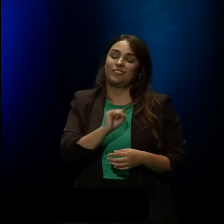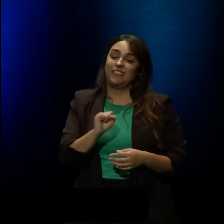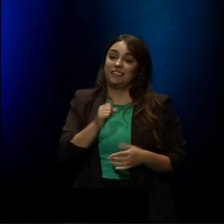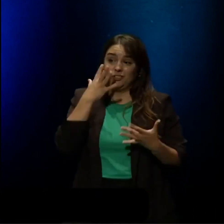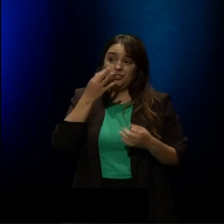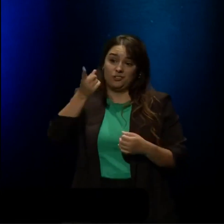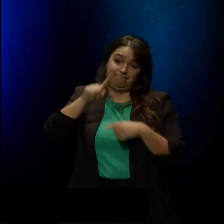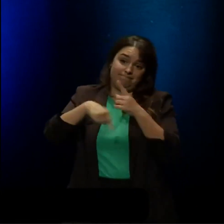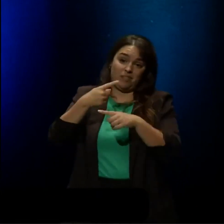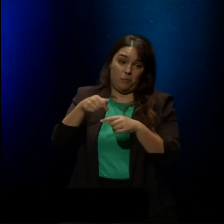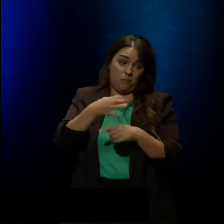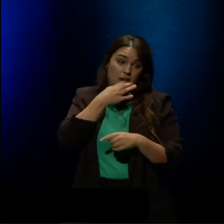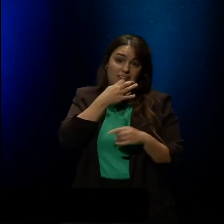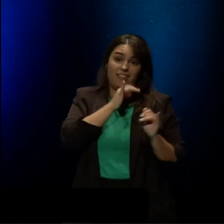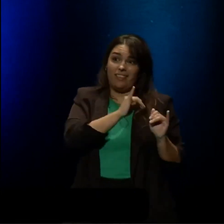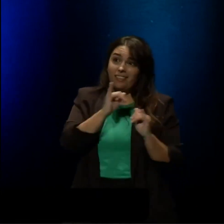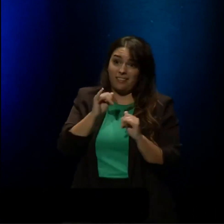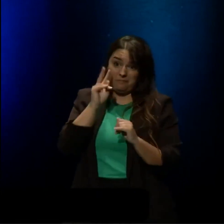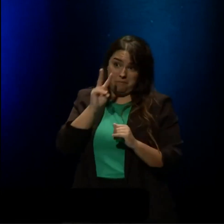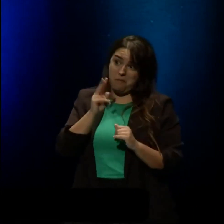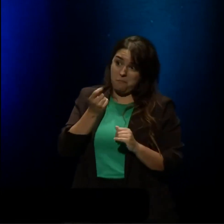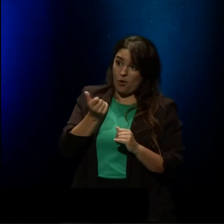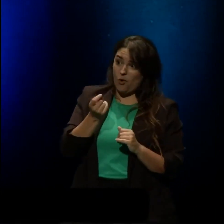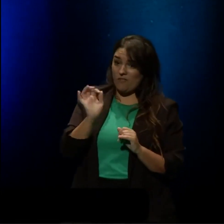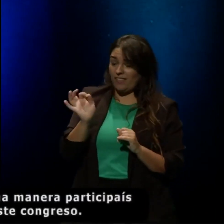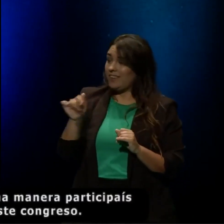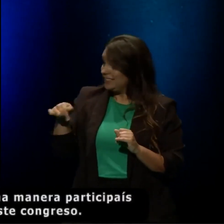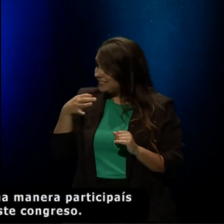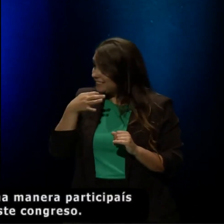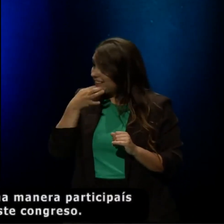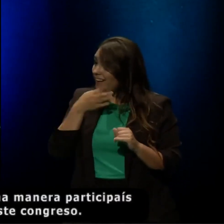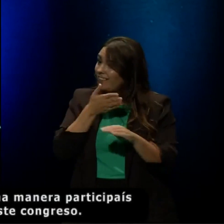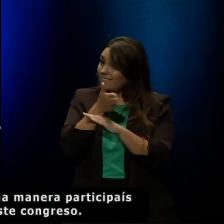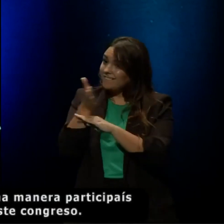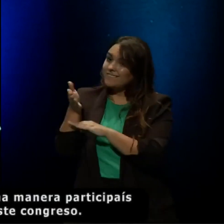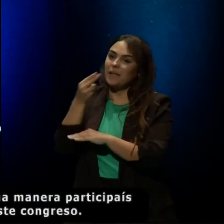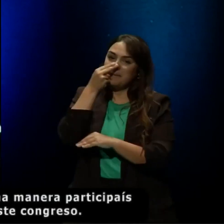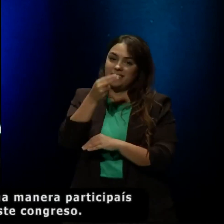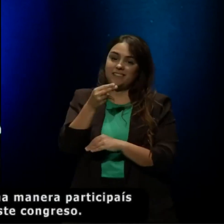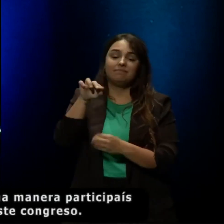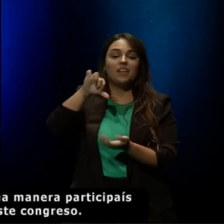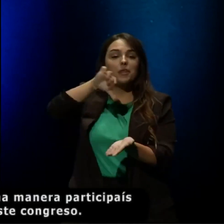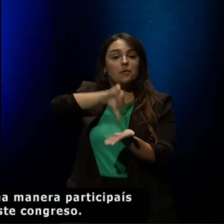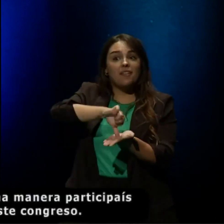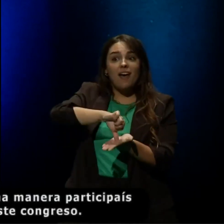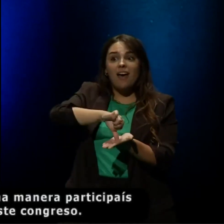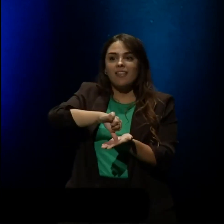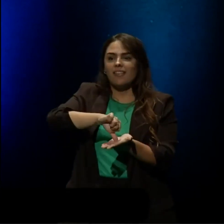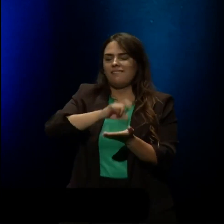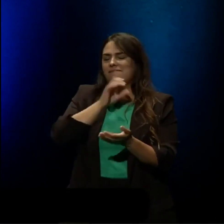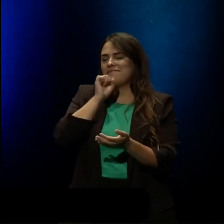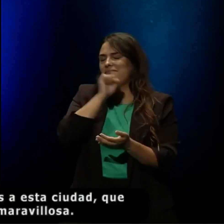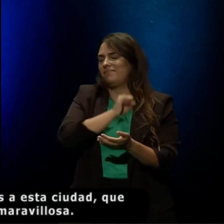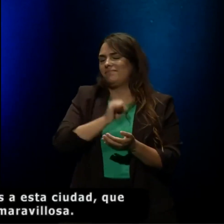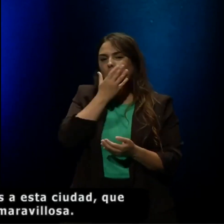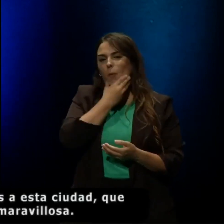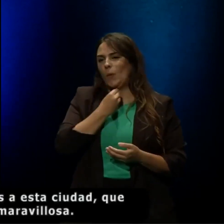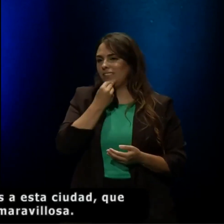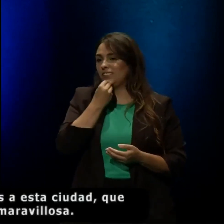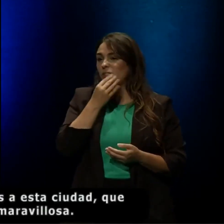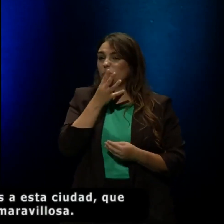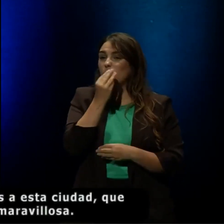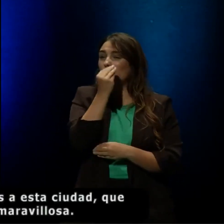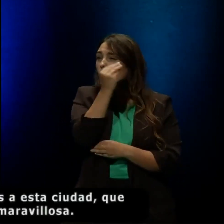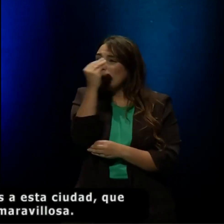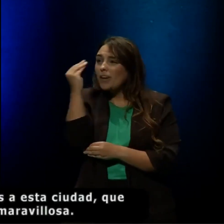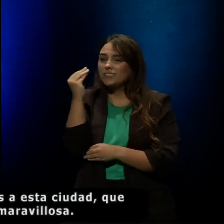Supongo que la veréis esta tarde, ¿no? Es esta tarde cuando la vais a ver. Una ciudad llena de encanto por sus